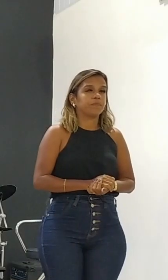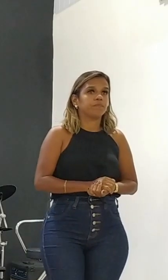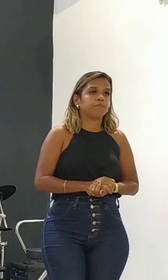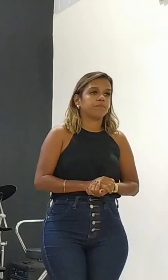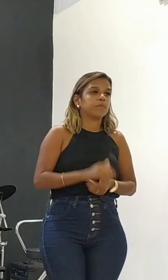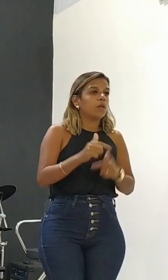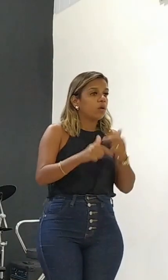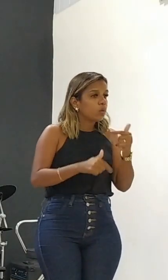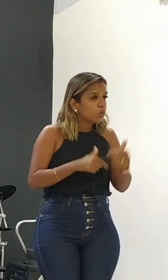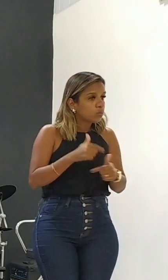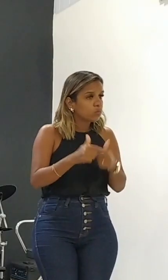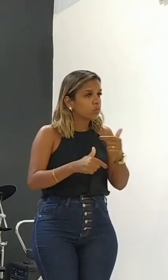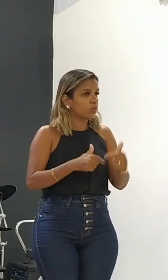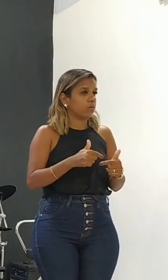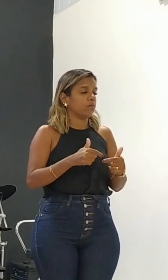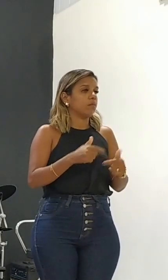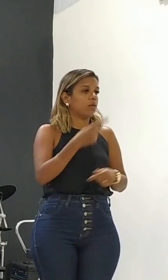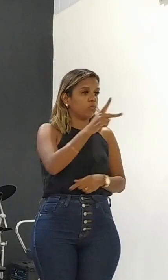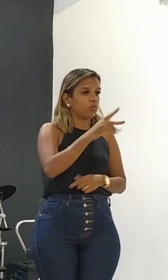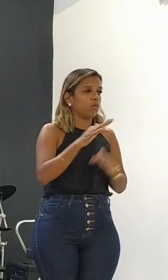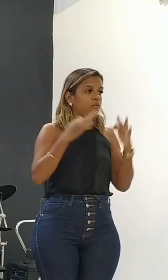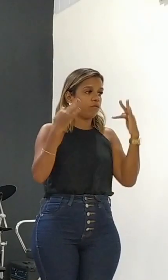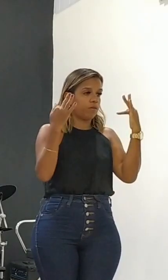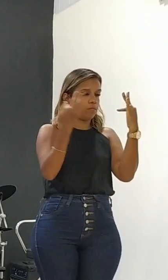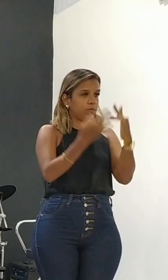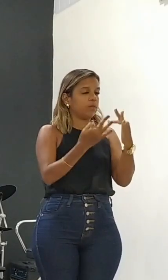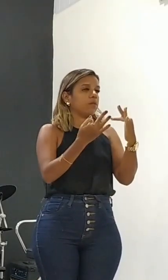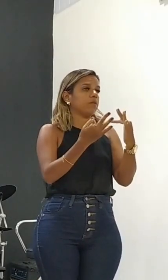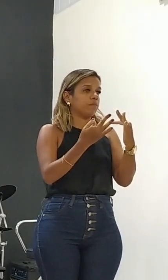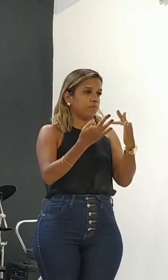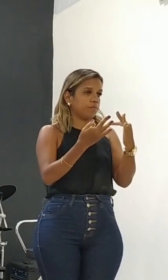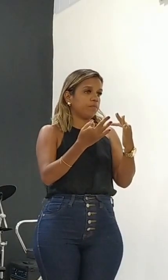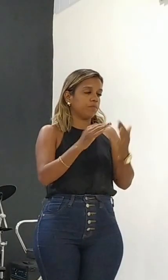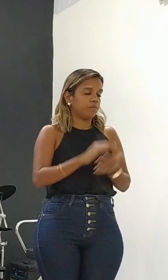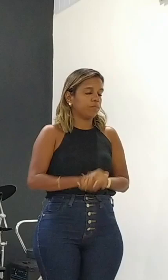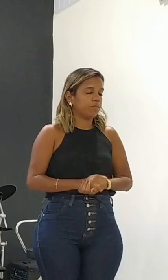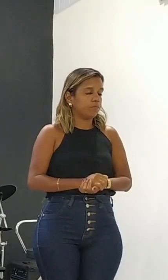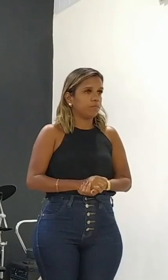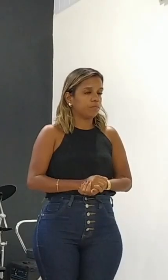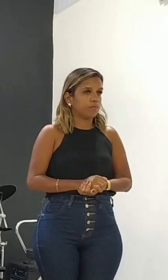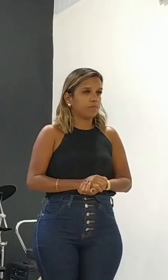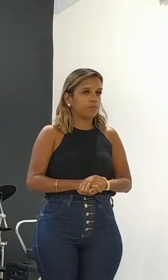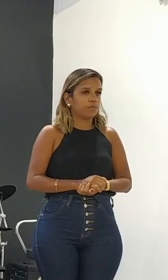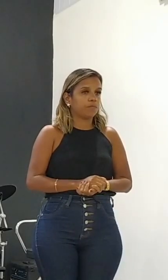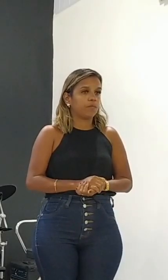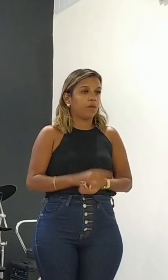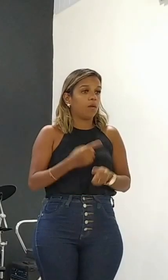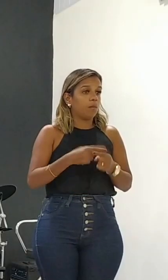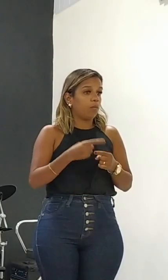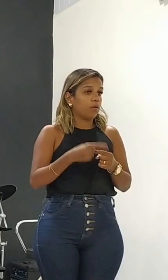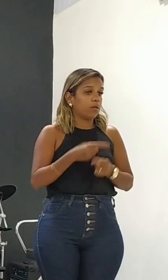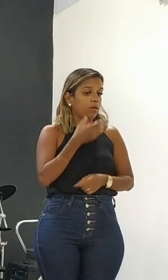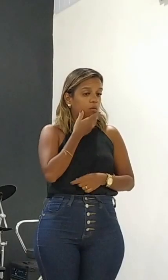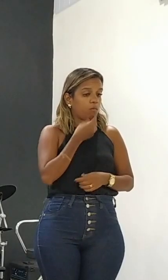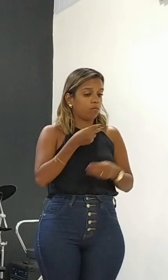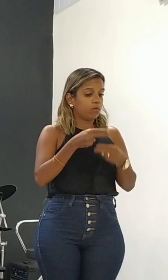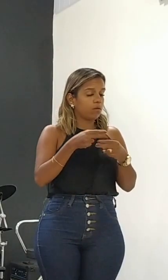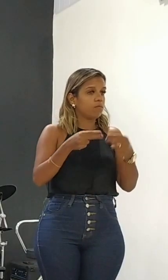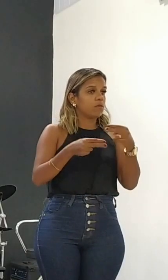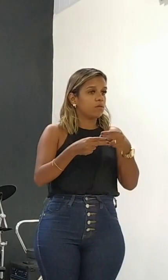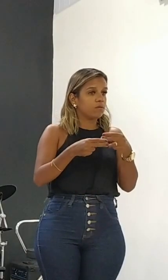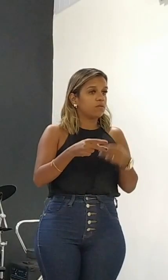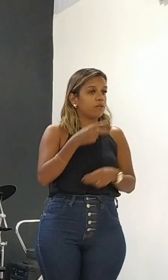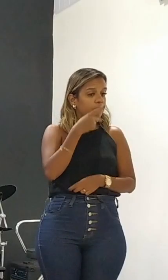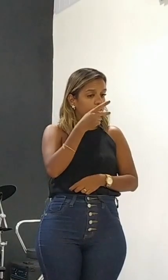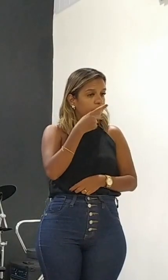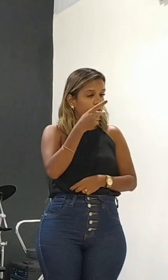luta pela sua família. Aleluia. Luta pela sua família. Neemias se levanta ali e fala isso para aquele